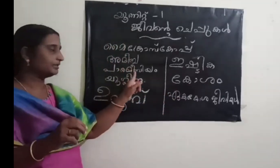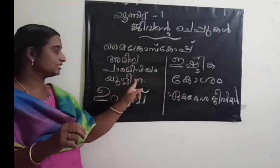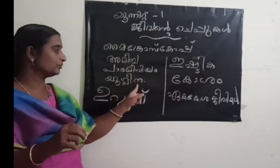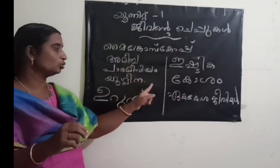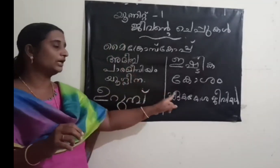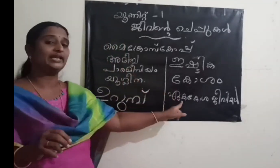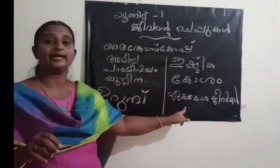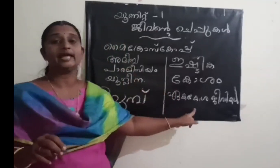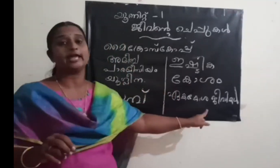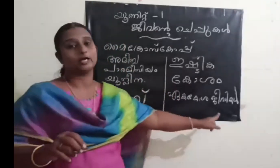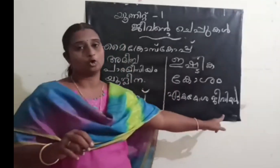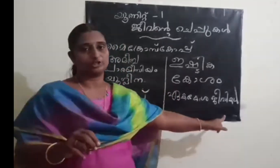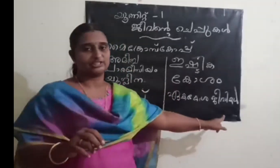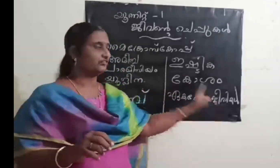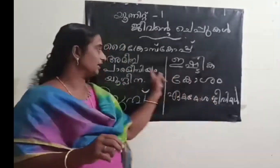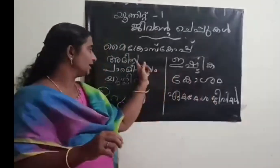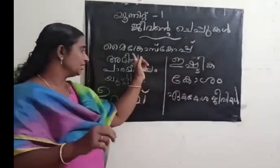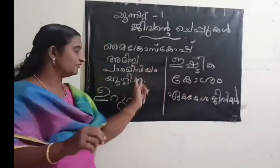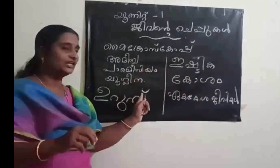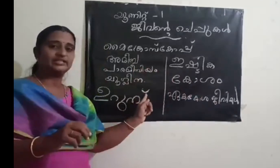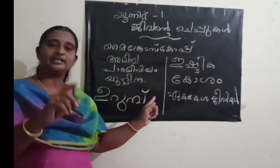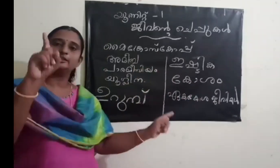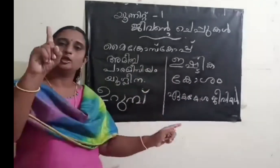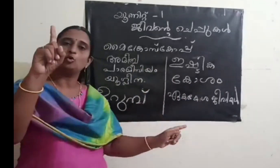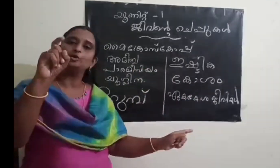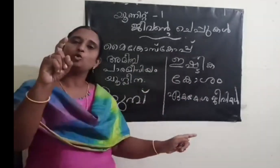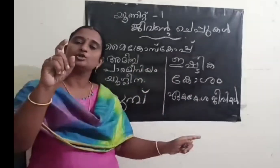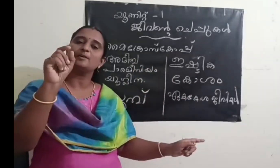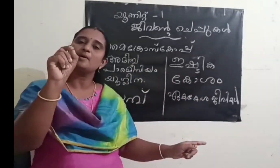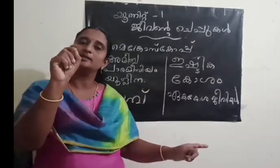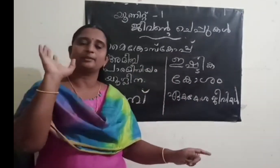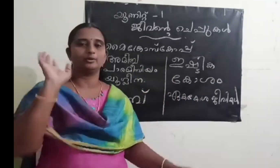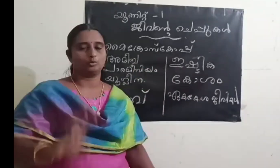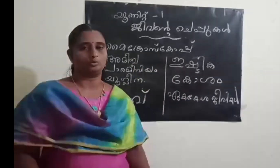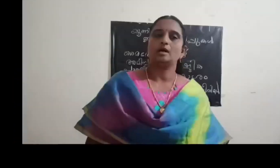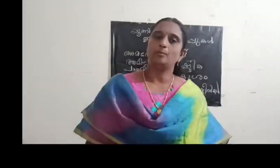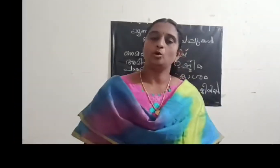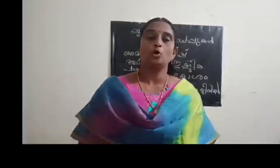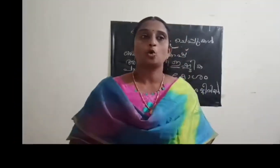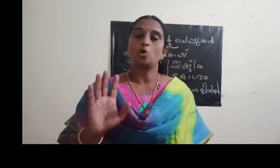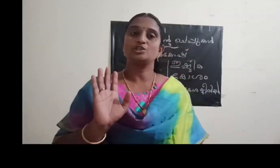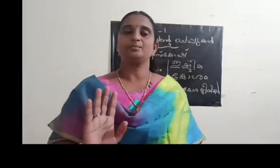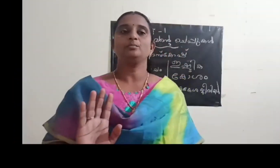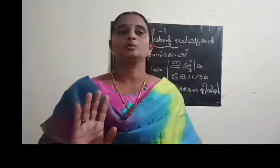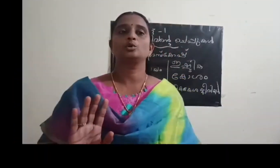പാരമീസിയം യൂഗ്ലേരിയാണ് ഏകകോശ ജീവികൾ ഇവയുടെ ശരീരത്തിൽ ഒരു കോശം മാത്രമേ ഉള്ളൂ അപ്പോ കോശം